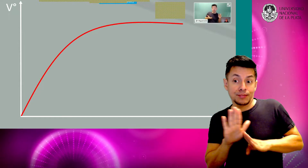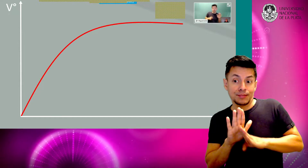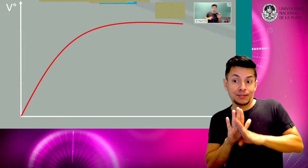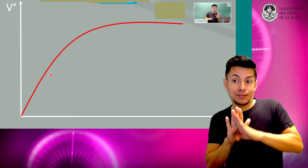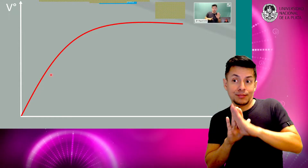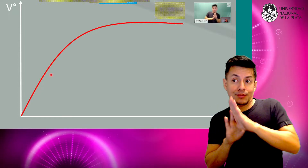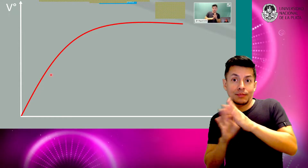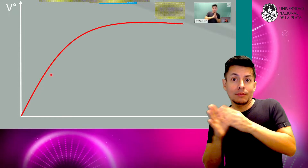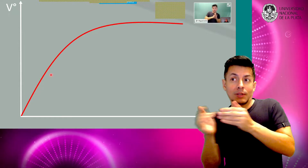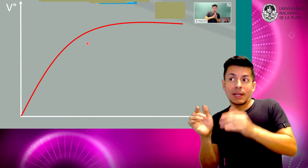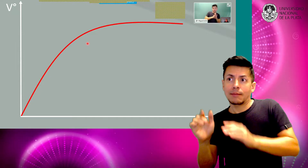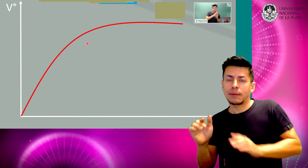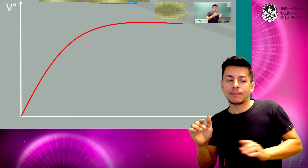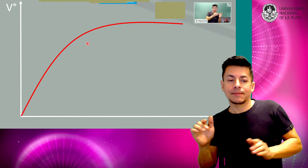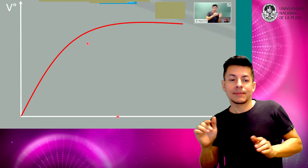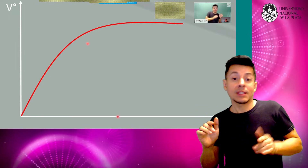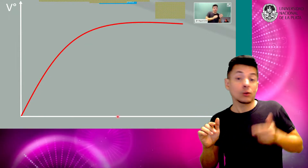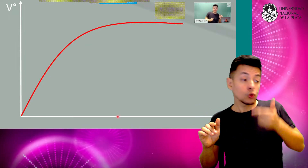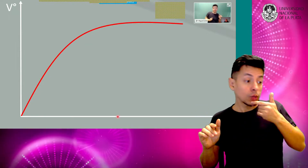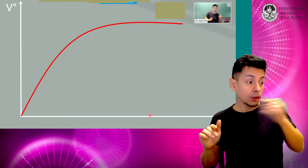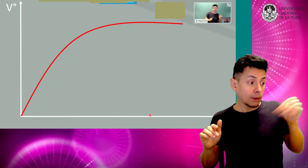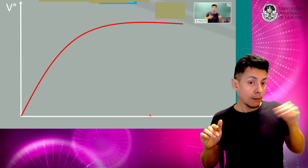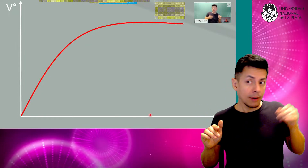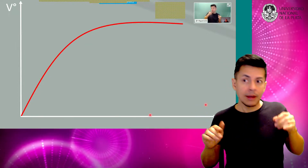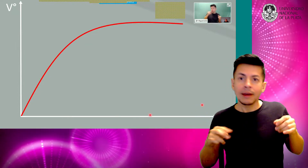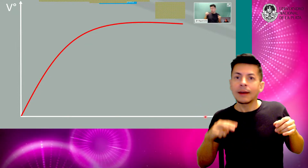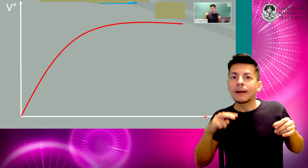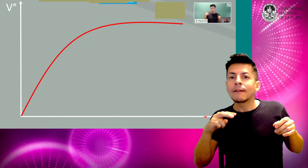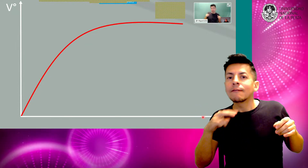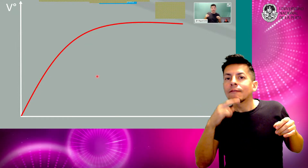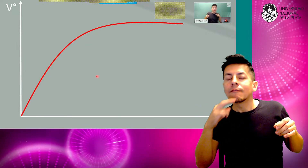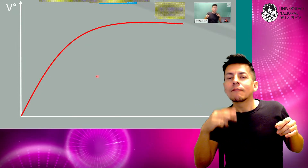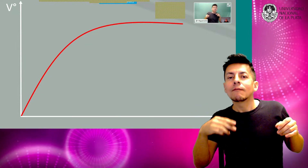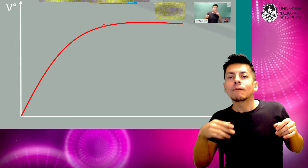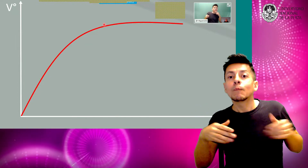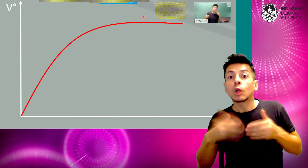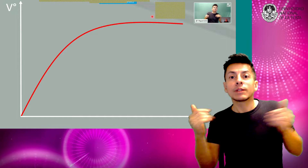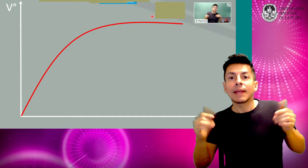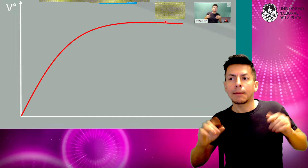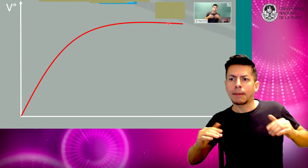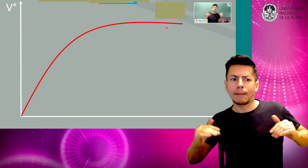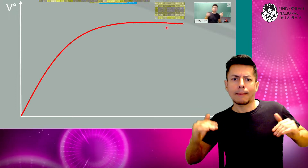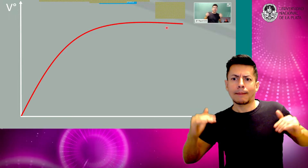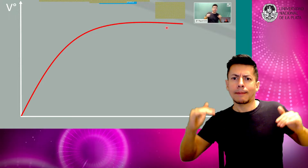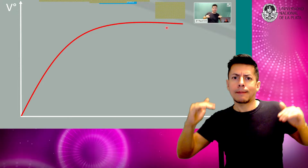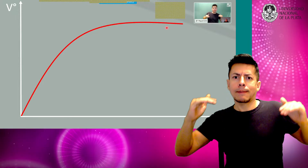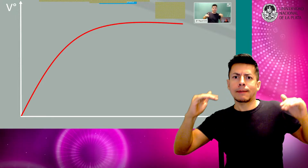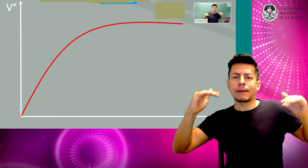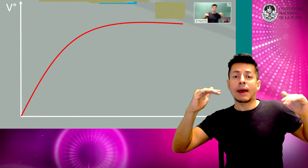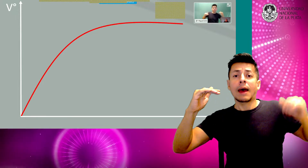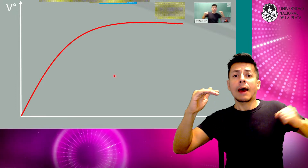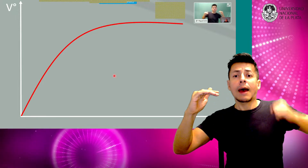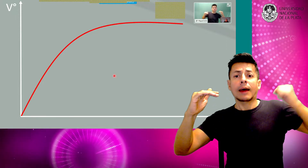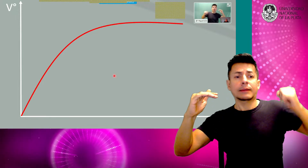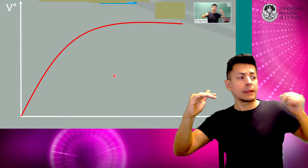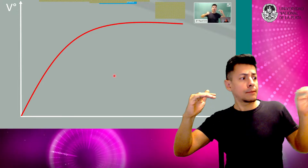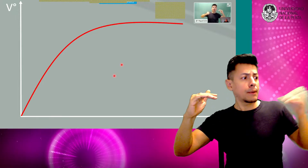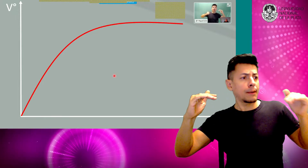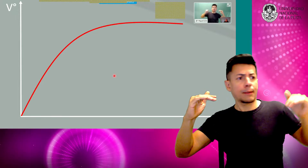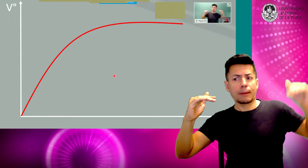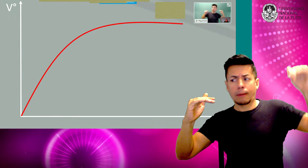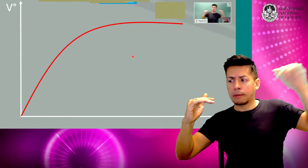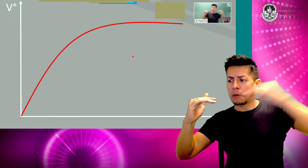velocidad de la reacción, hasta que llega un punto que yo por más que agregue mucho más sustrato, la velocidad permanece constante.